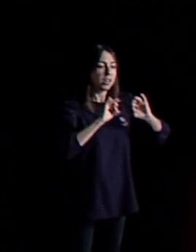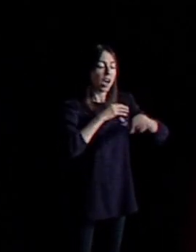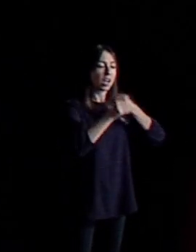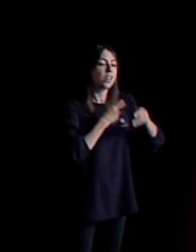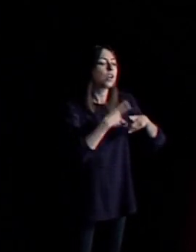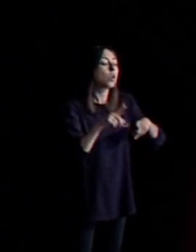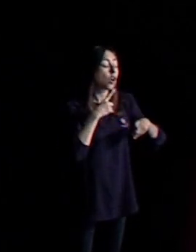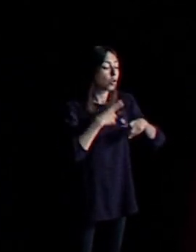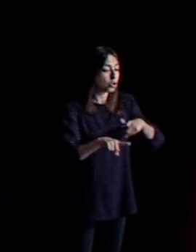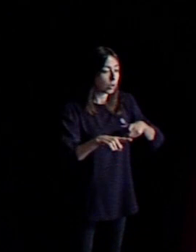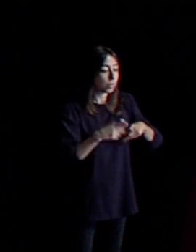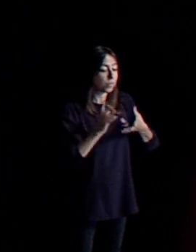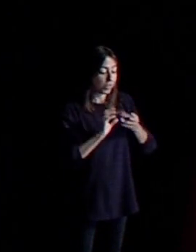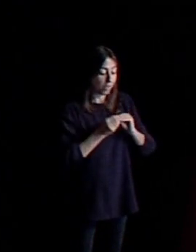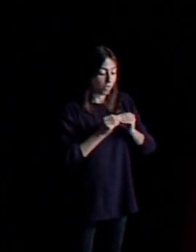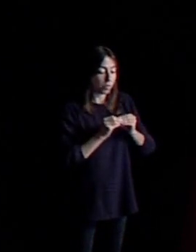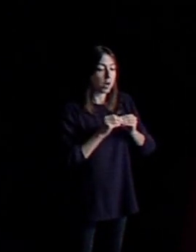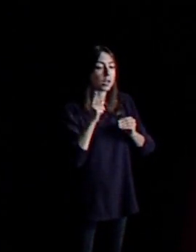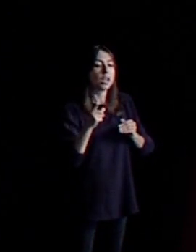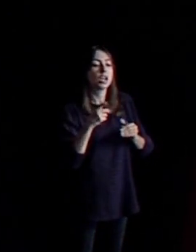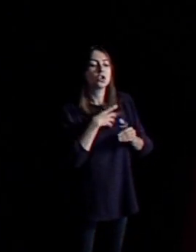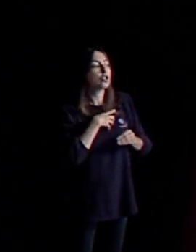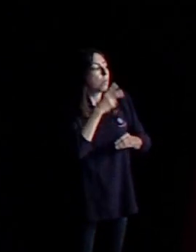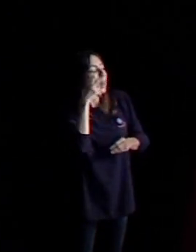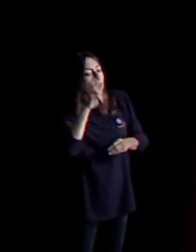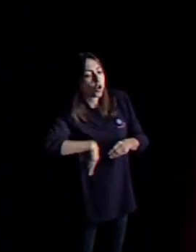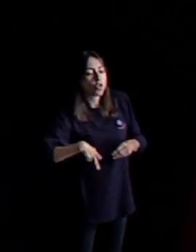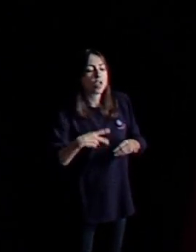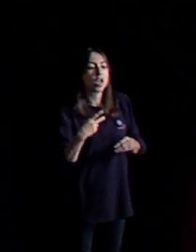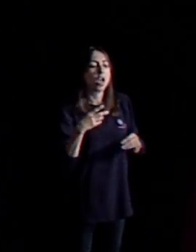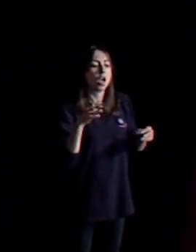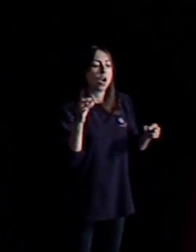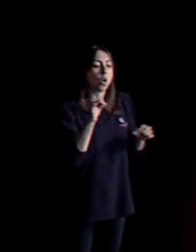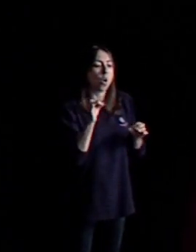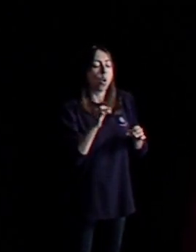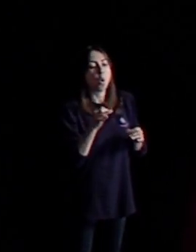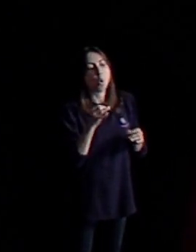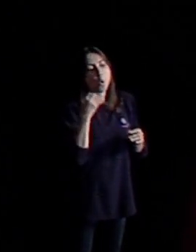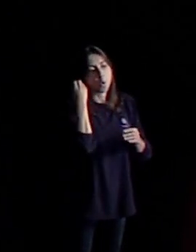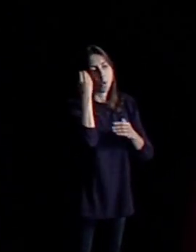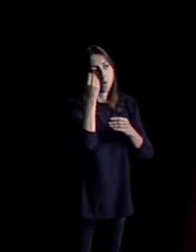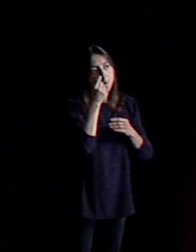cosas determinadas, de forma que no se les puede reconocer, ni pueden tener, ni se consideran